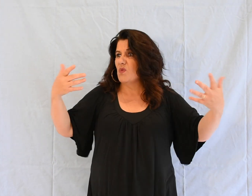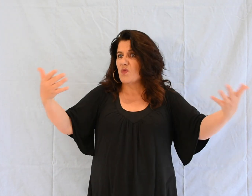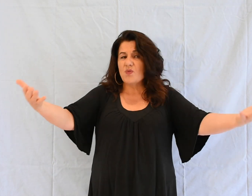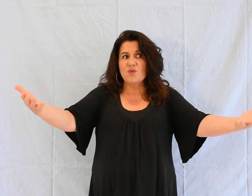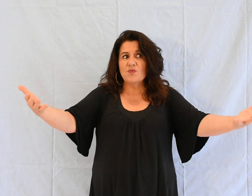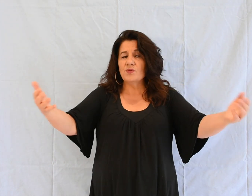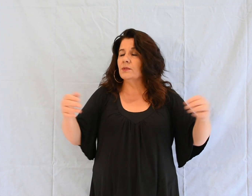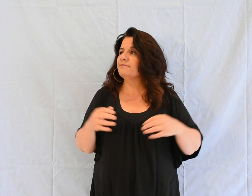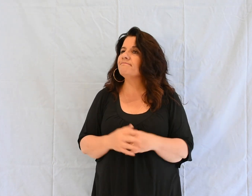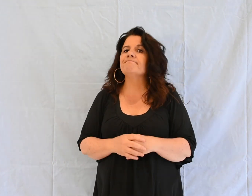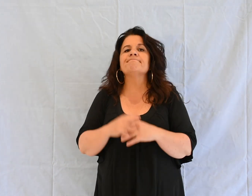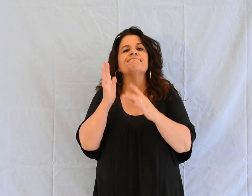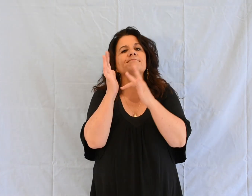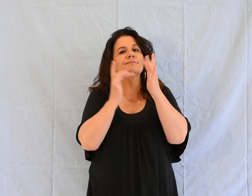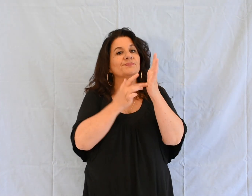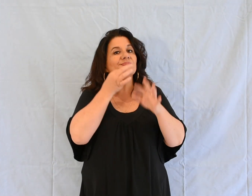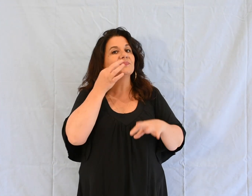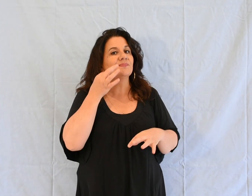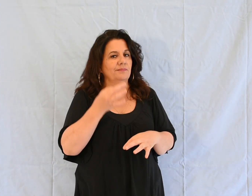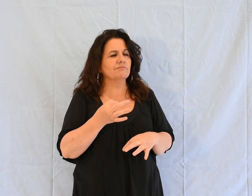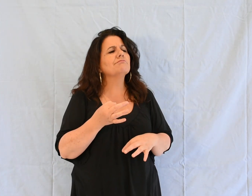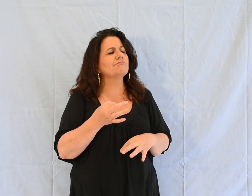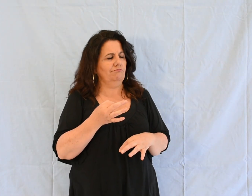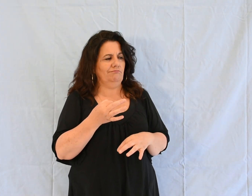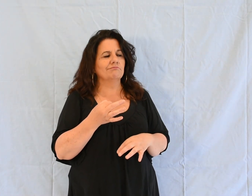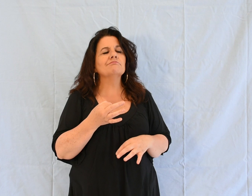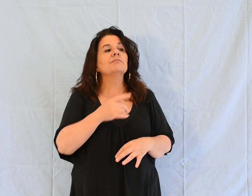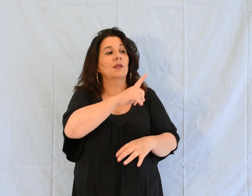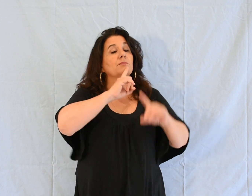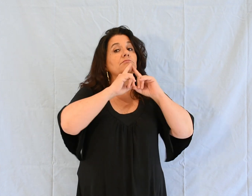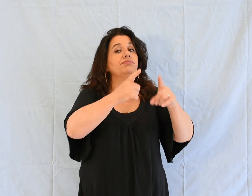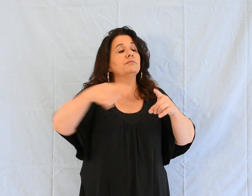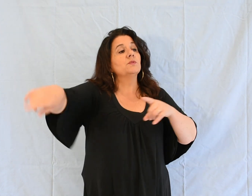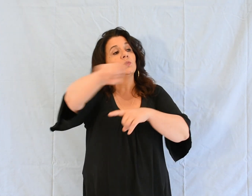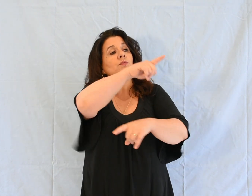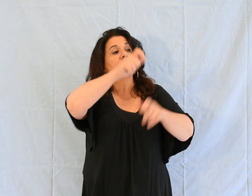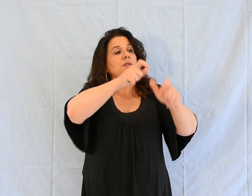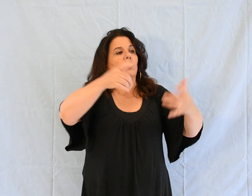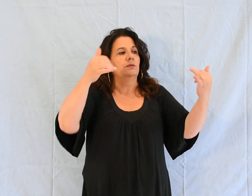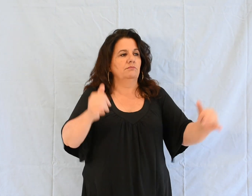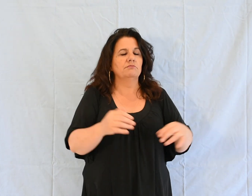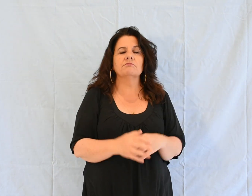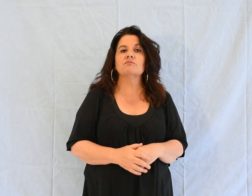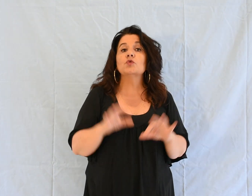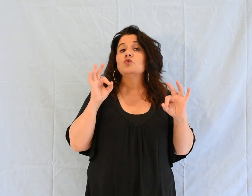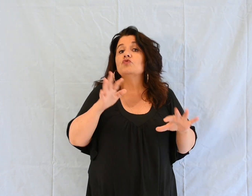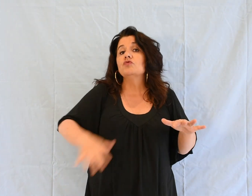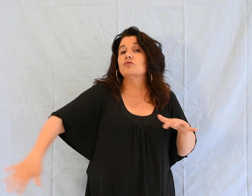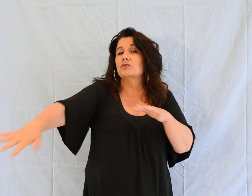Jésus dit, « Faites asseoir les gens. » Il y avait beaucoup d'herbe à cet endroit.